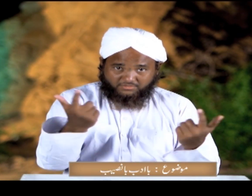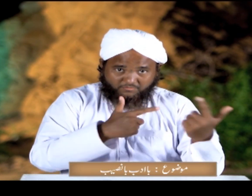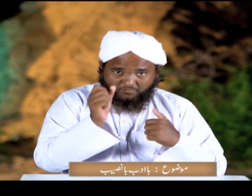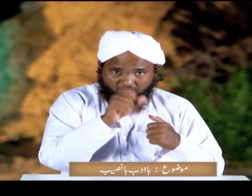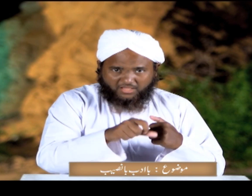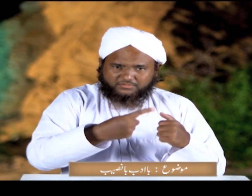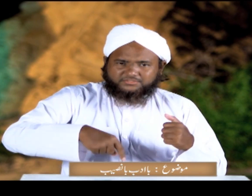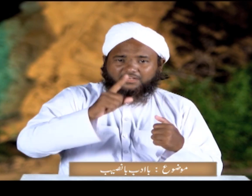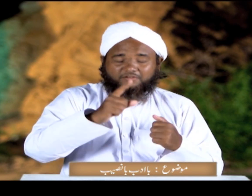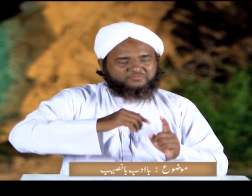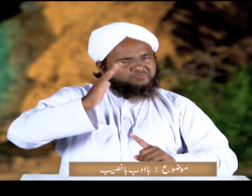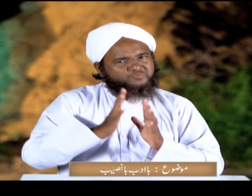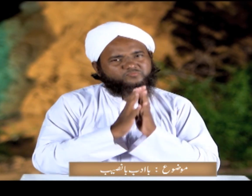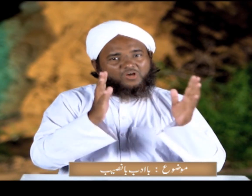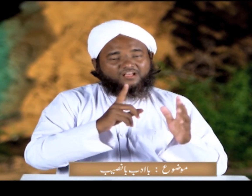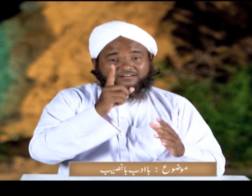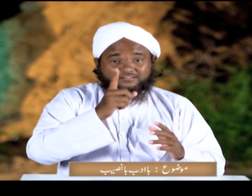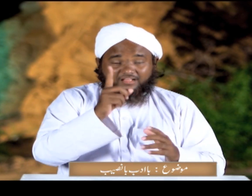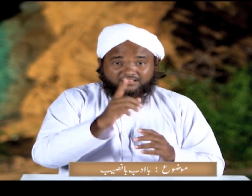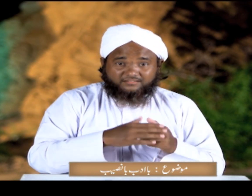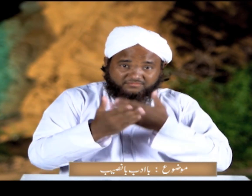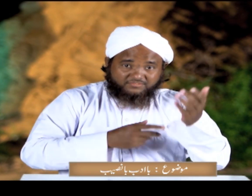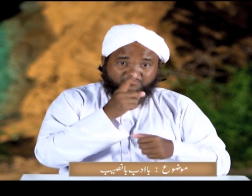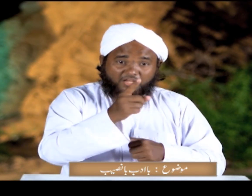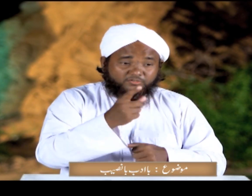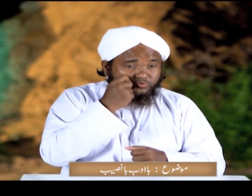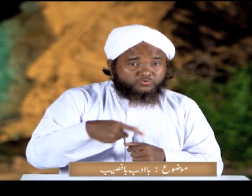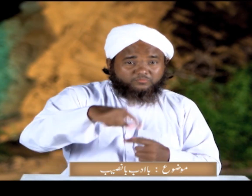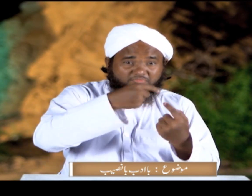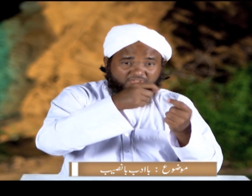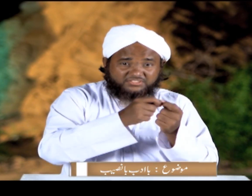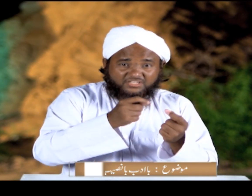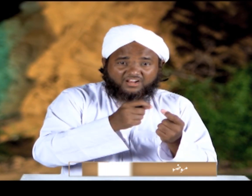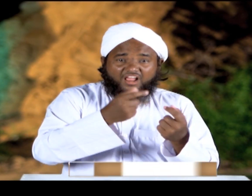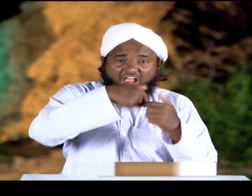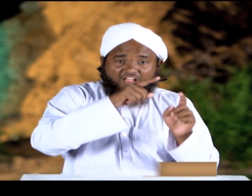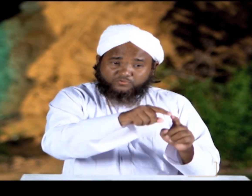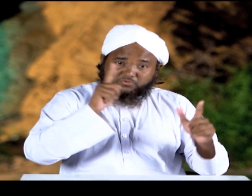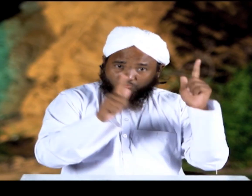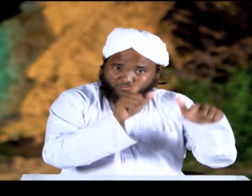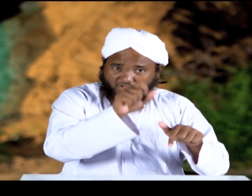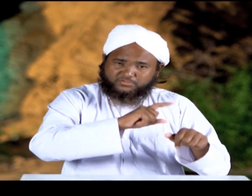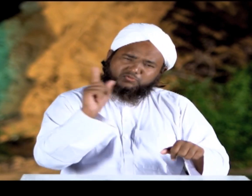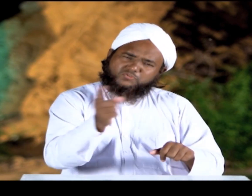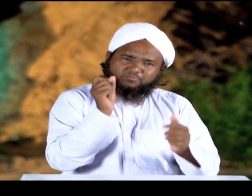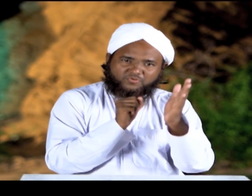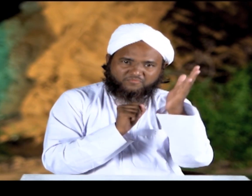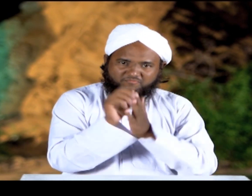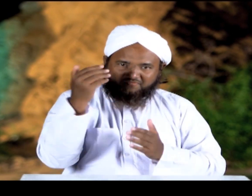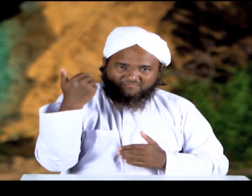کی رحمت مزید جوش پر آئی اور فرمایا، قیامت تک جو تم سے محبت کریں گے ان سب کو بھی میں نے بخش دیا۔ ادب پر مشتمل اسی